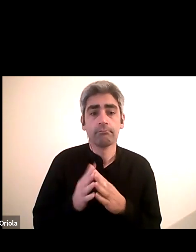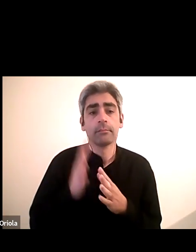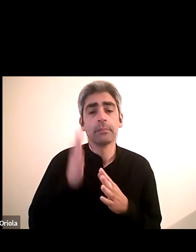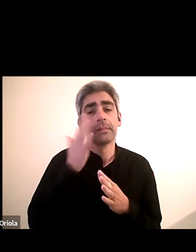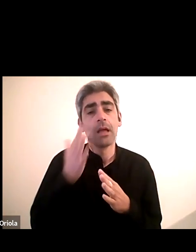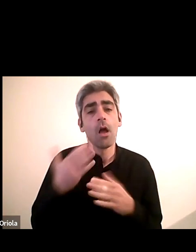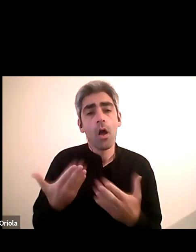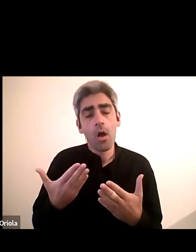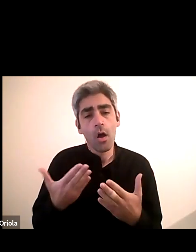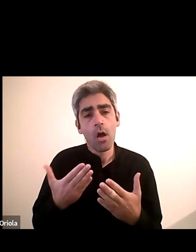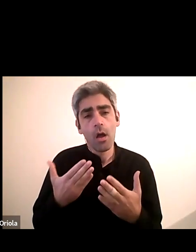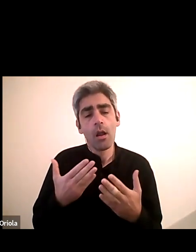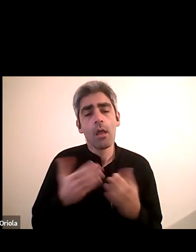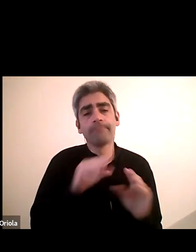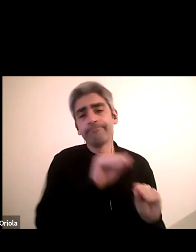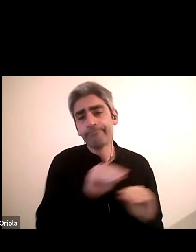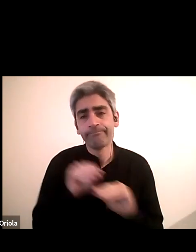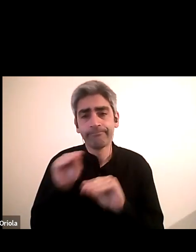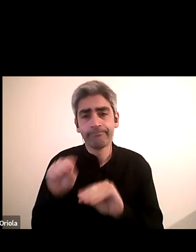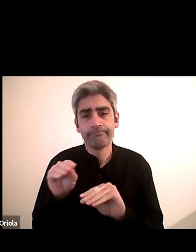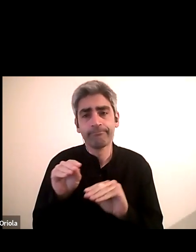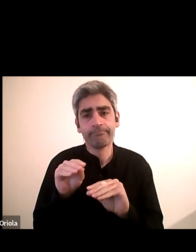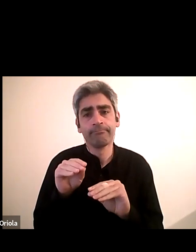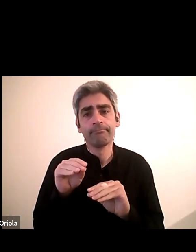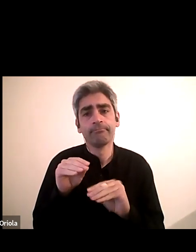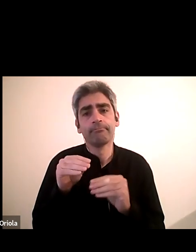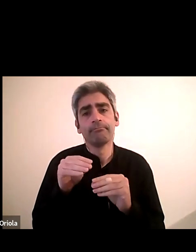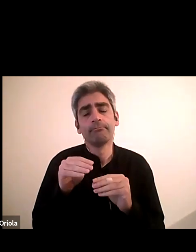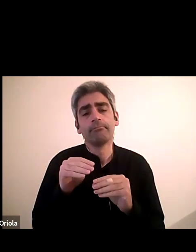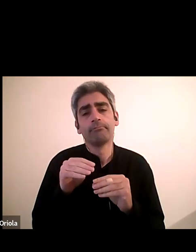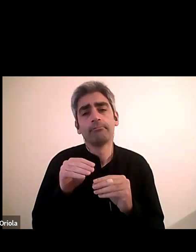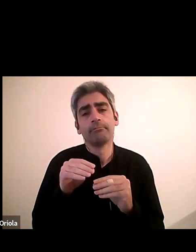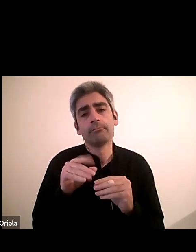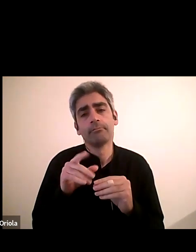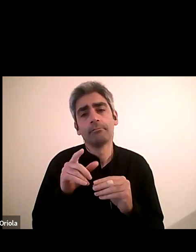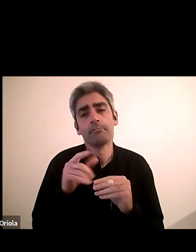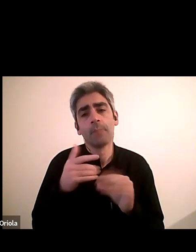tentando extrapolar um bocadinho, mas sem deixar